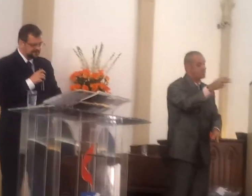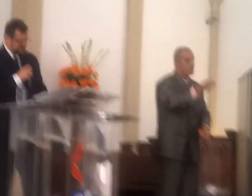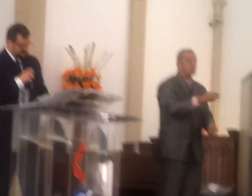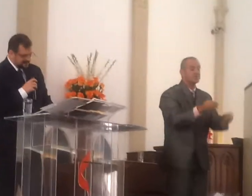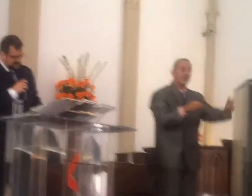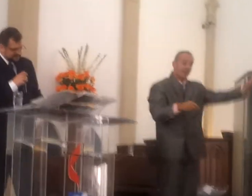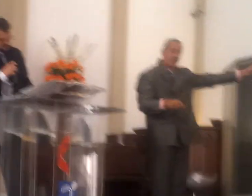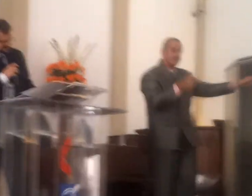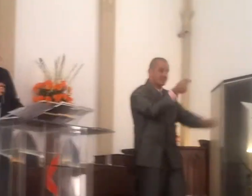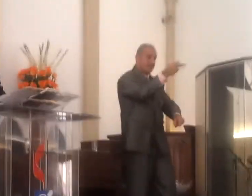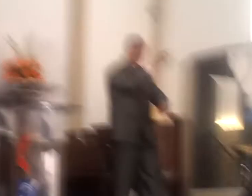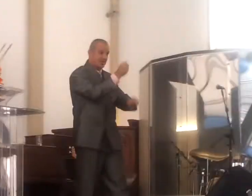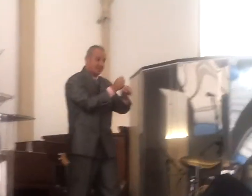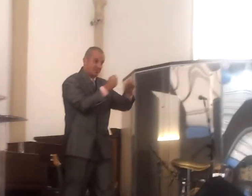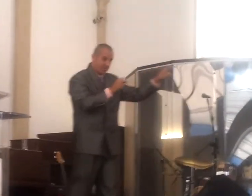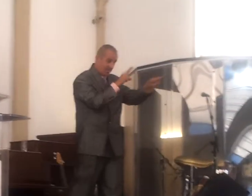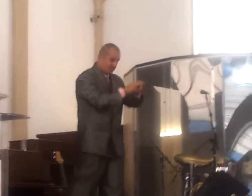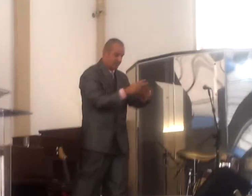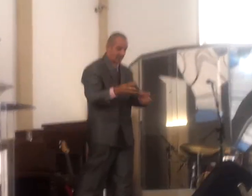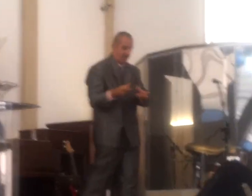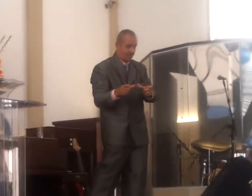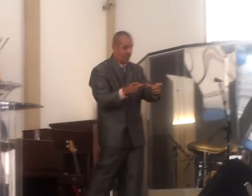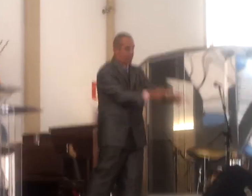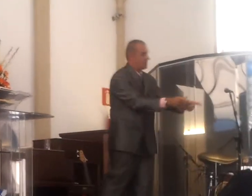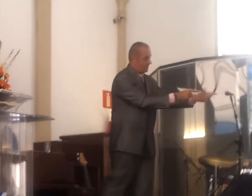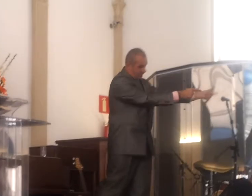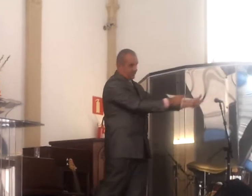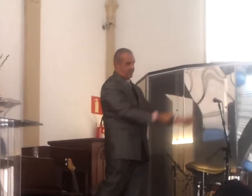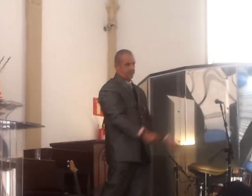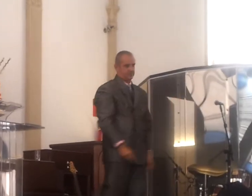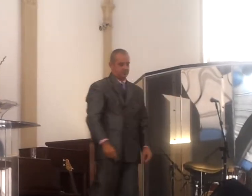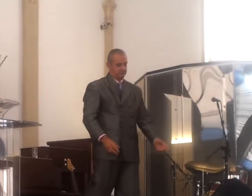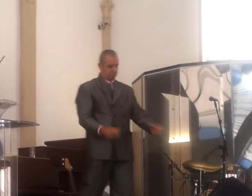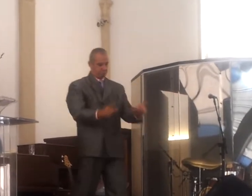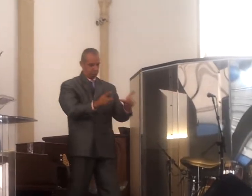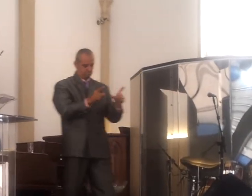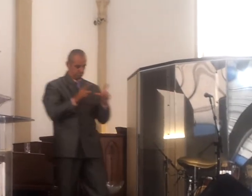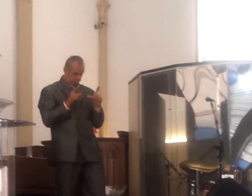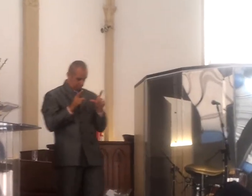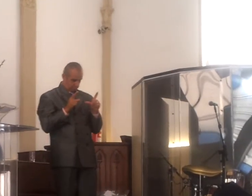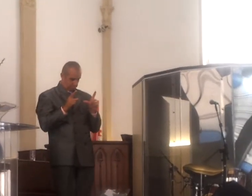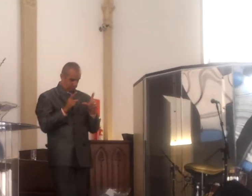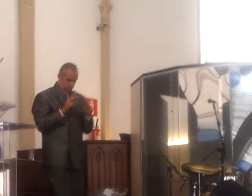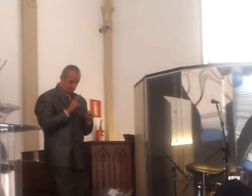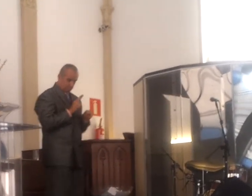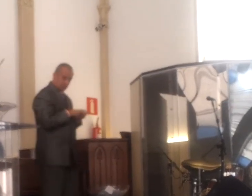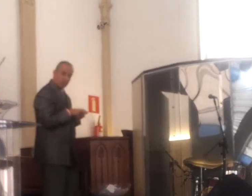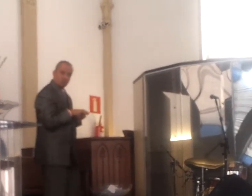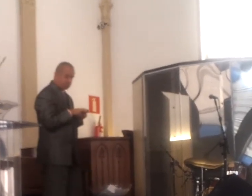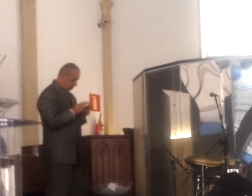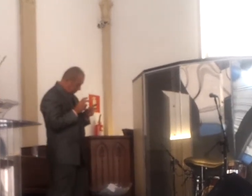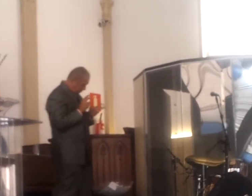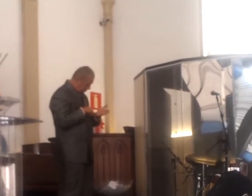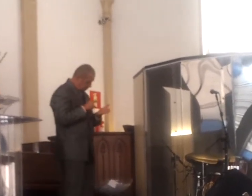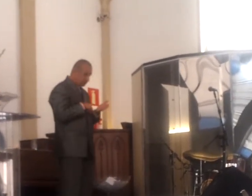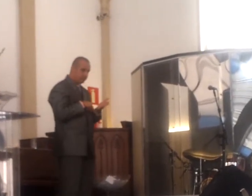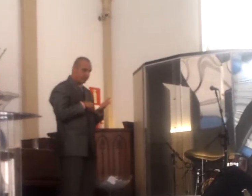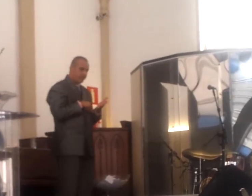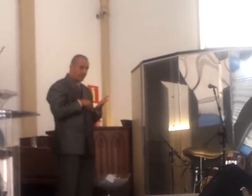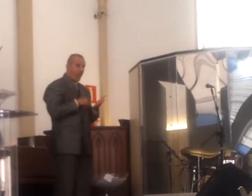disso. Esse réu, ele trouxe depois, enviou para o doutor Jair, uma